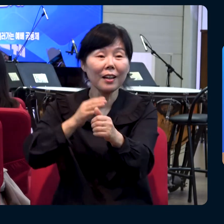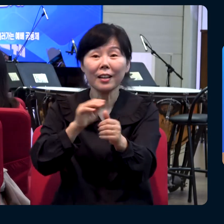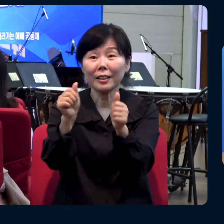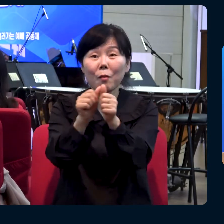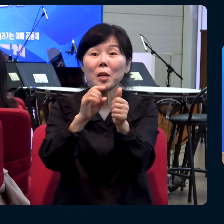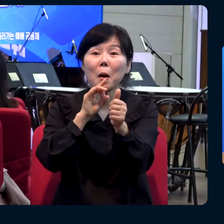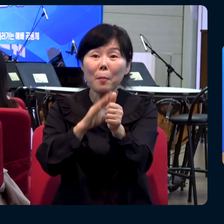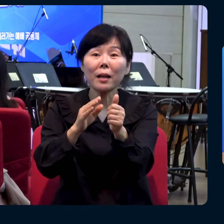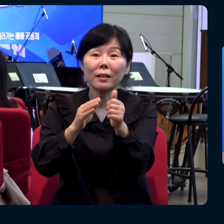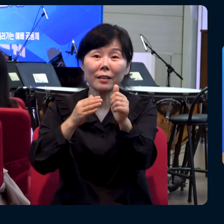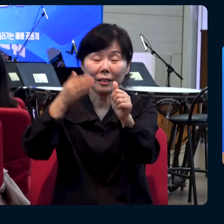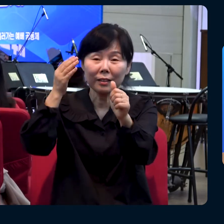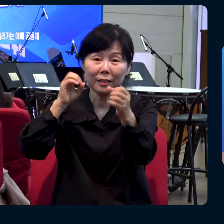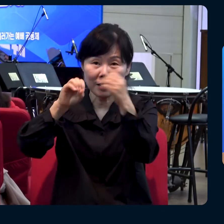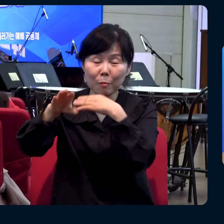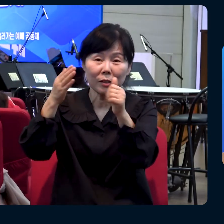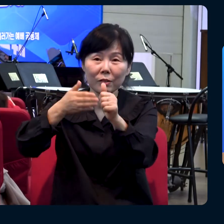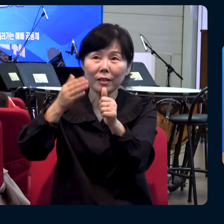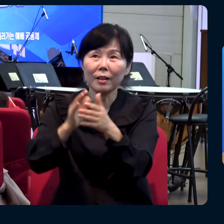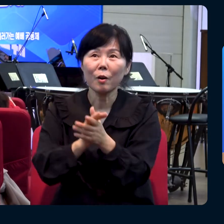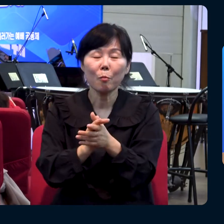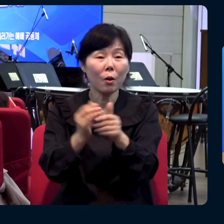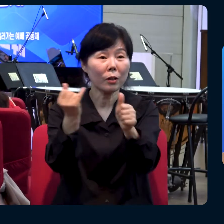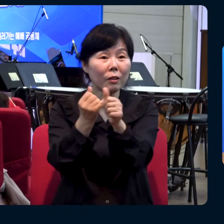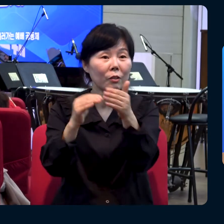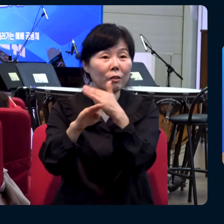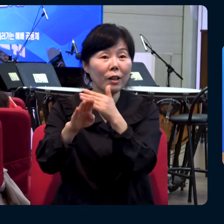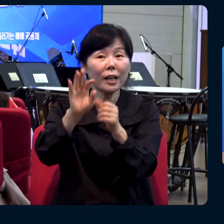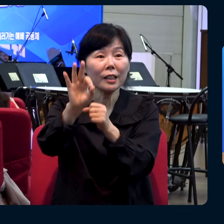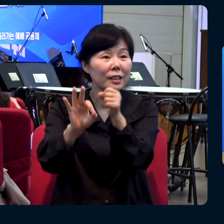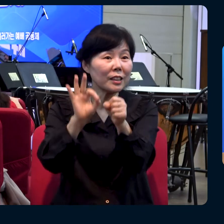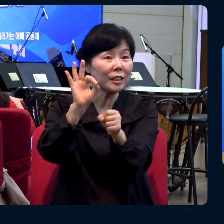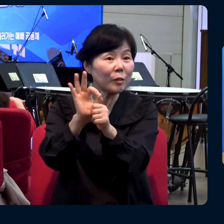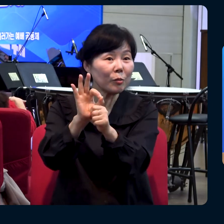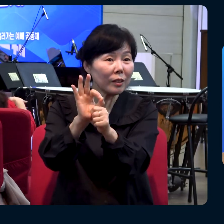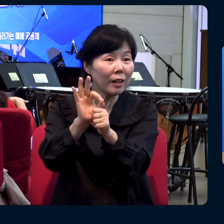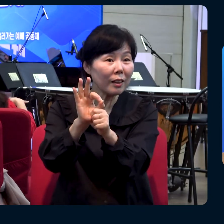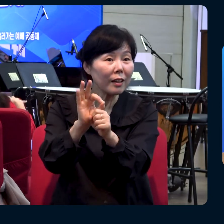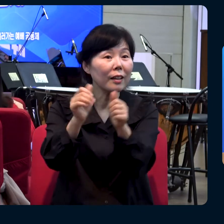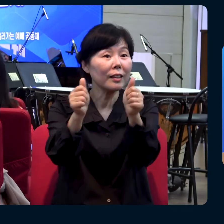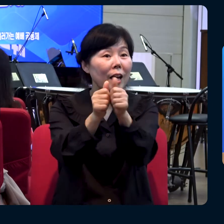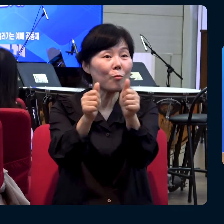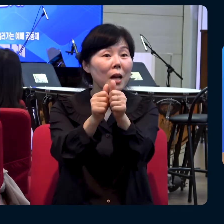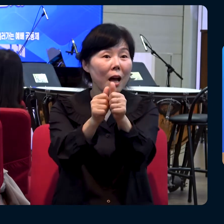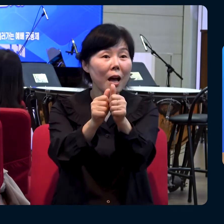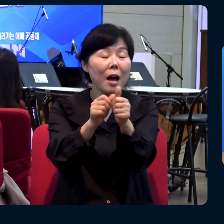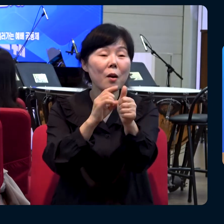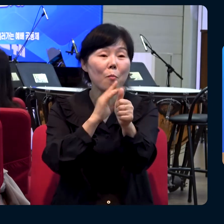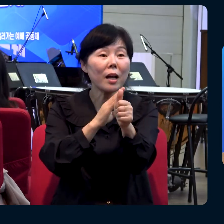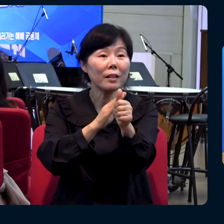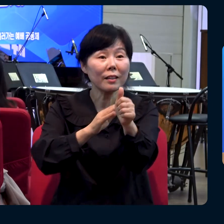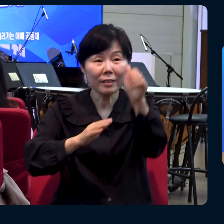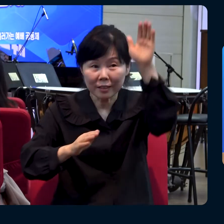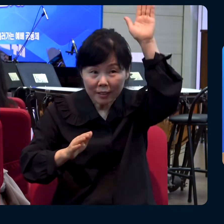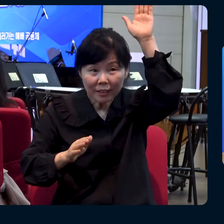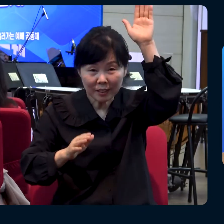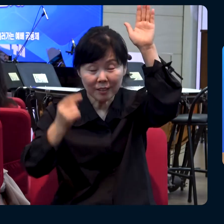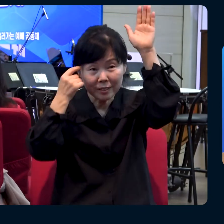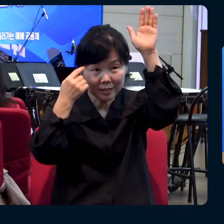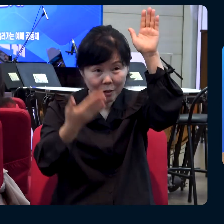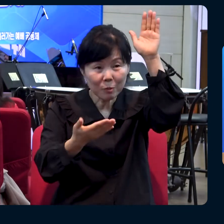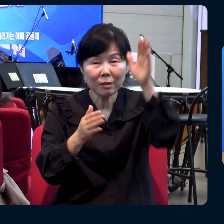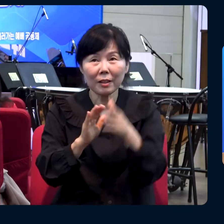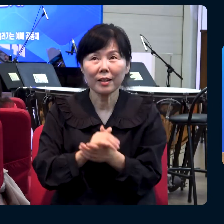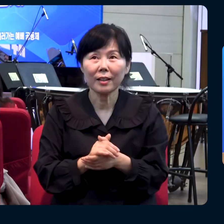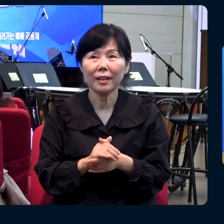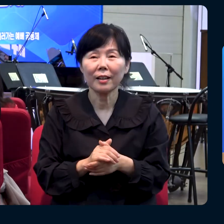계시고 적어도 10년은 살아야 조금 하니까 10년 된 사람들만 남편들만 대답할 수 있어요. 솔직하게